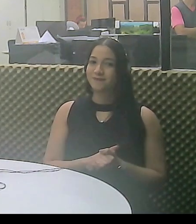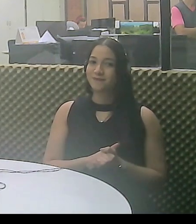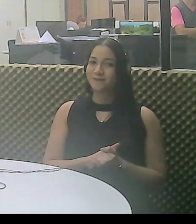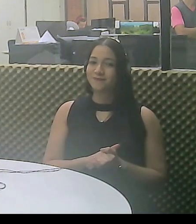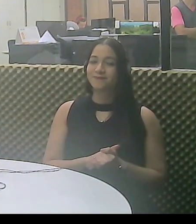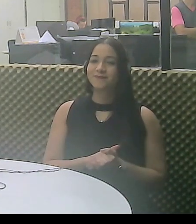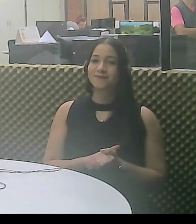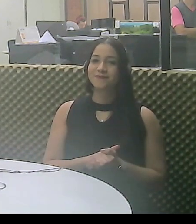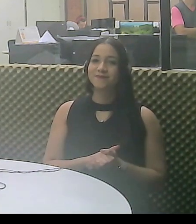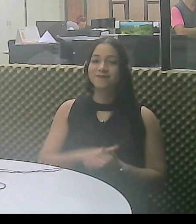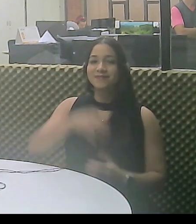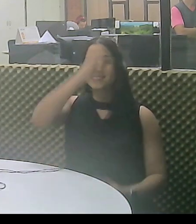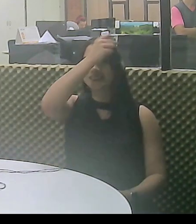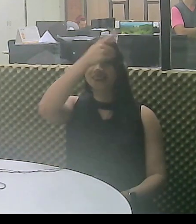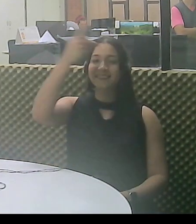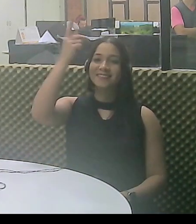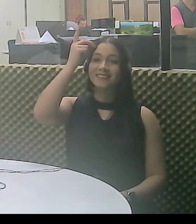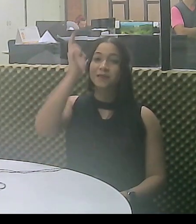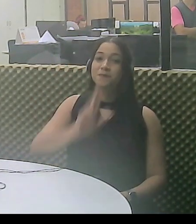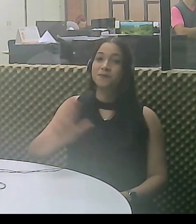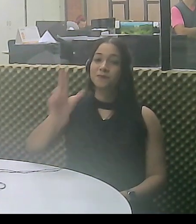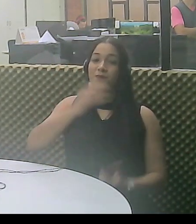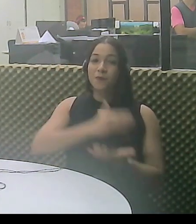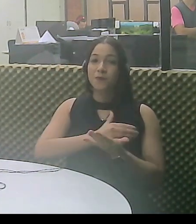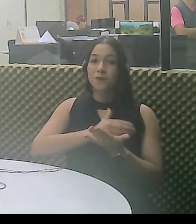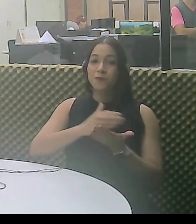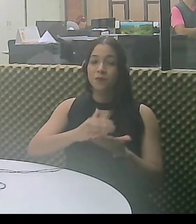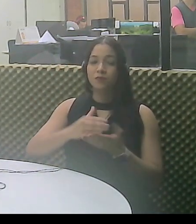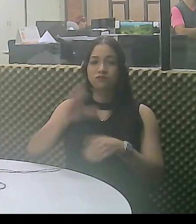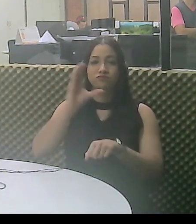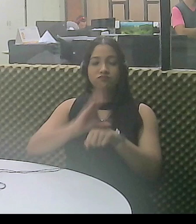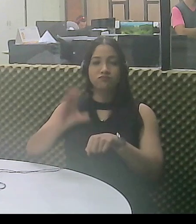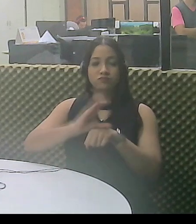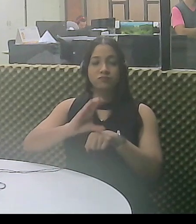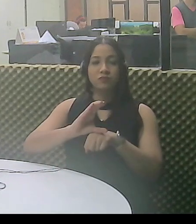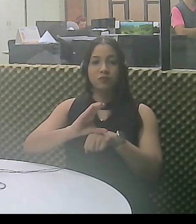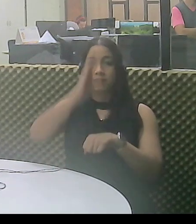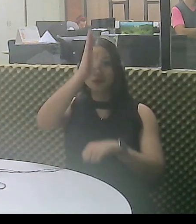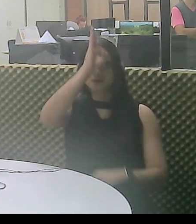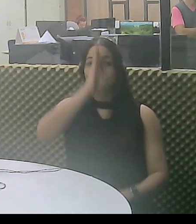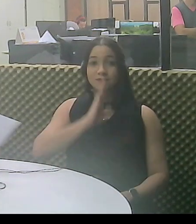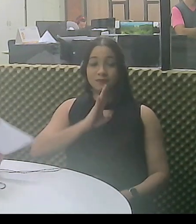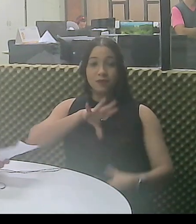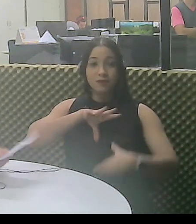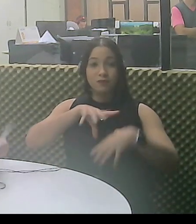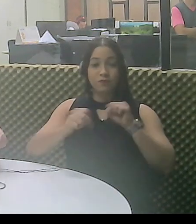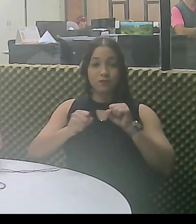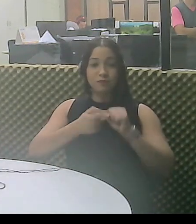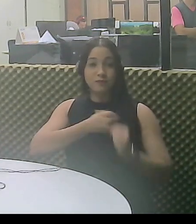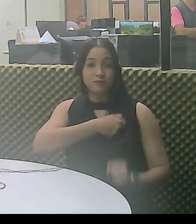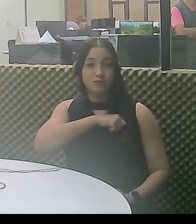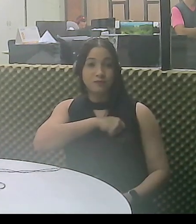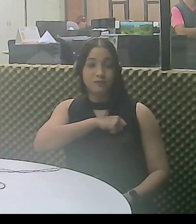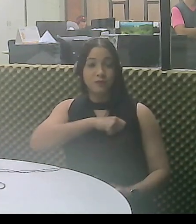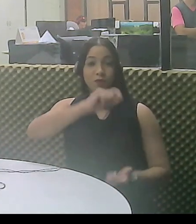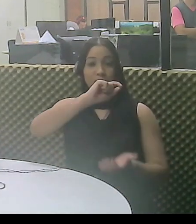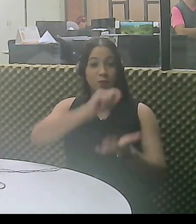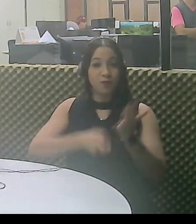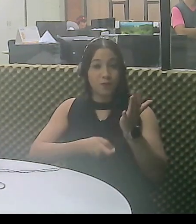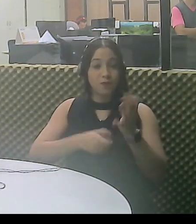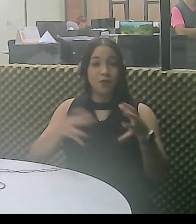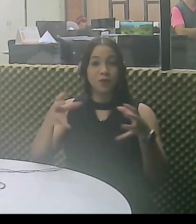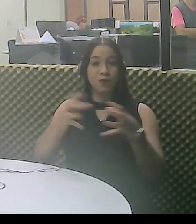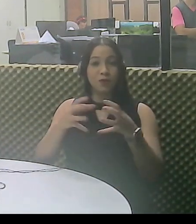e ainda Prefeitura de Uberlândia começa a capacitação gratuita formação de agente de contratação